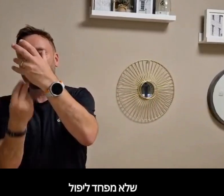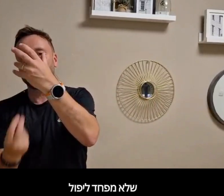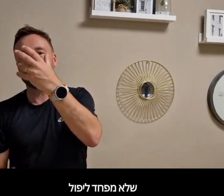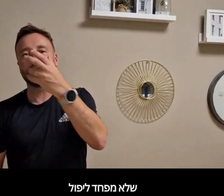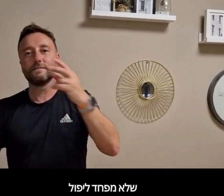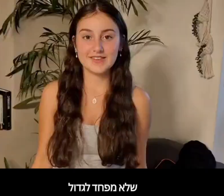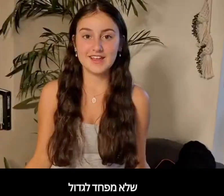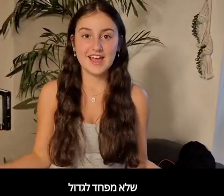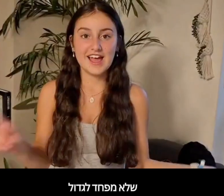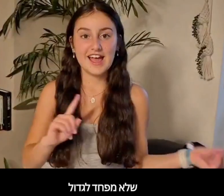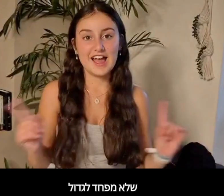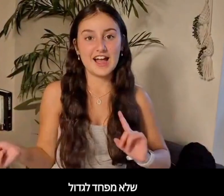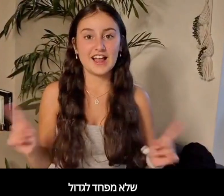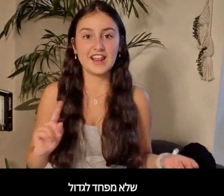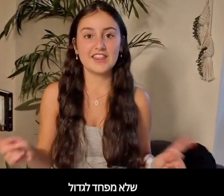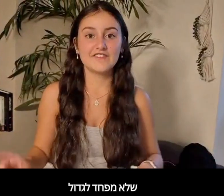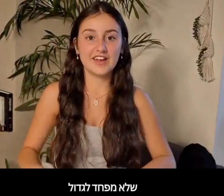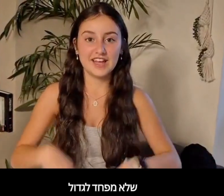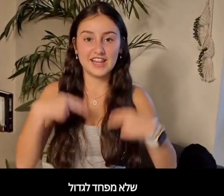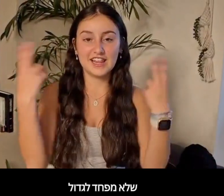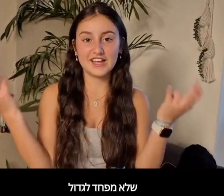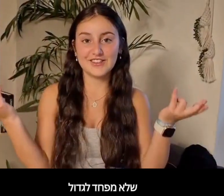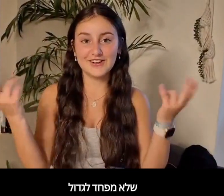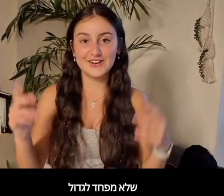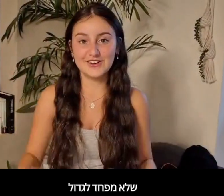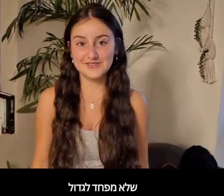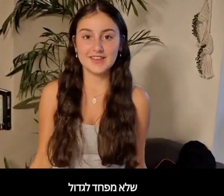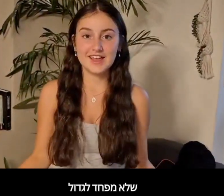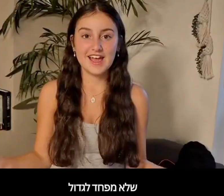ליפול, רק אל תפחד לגדול.